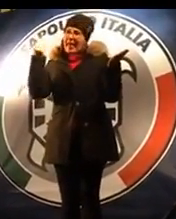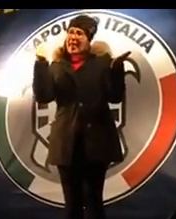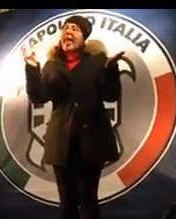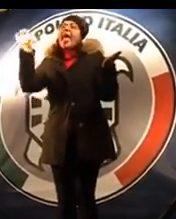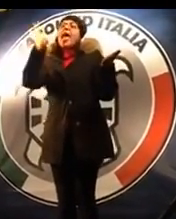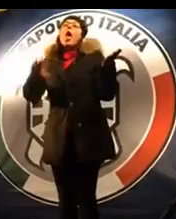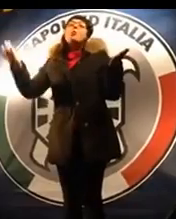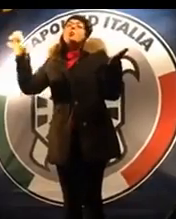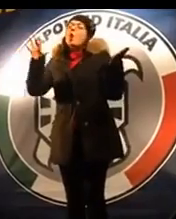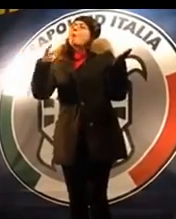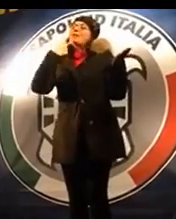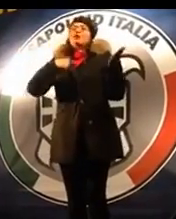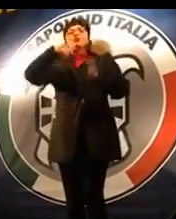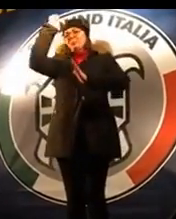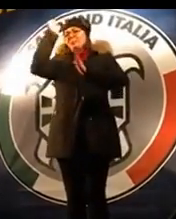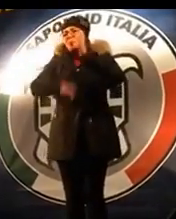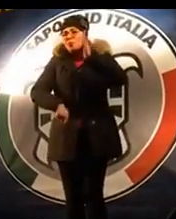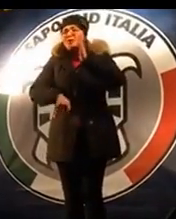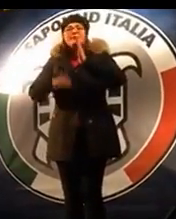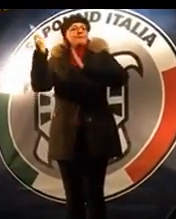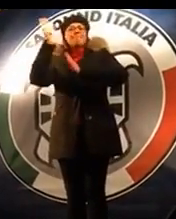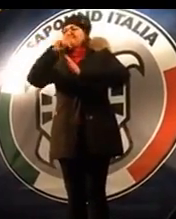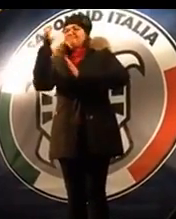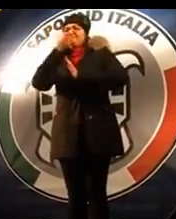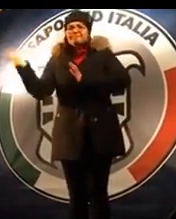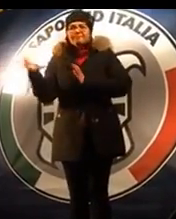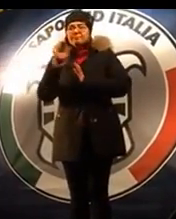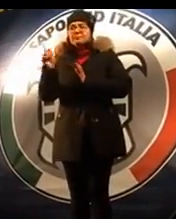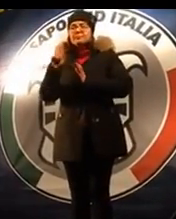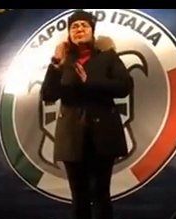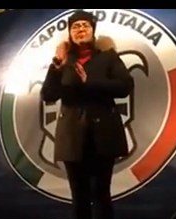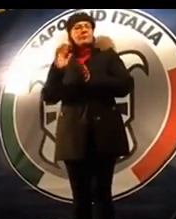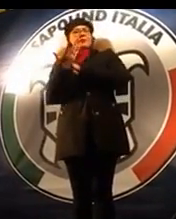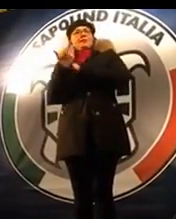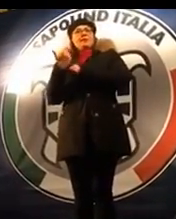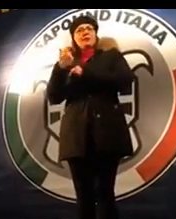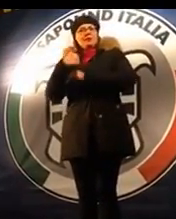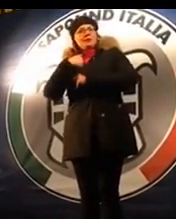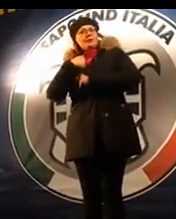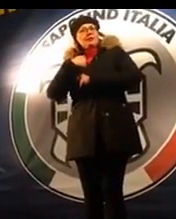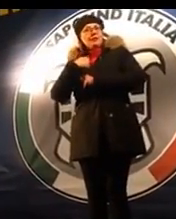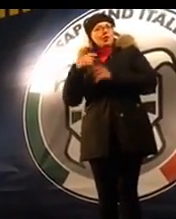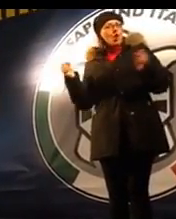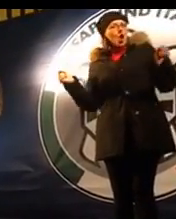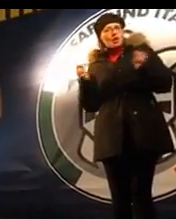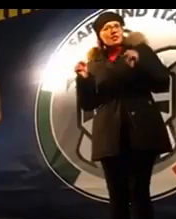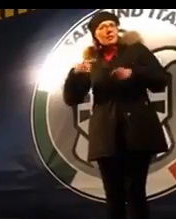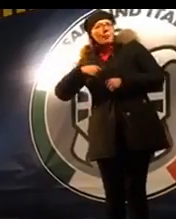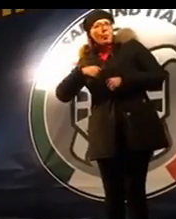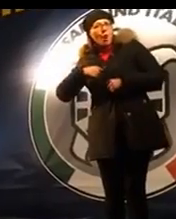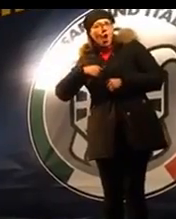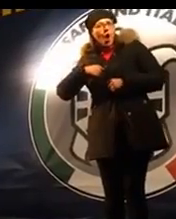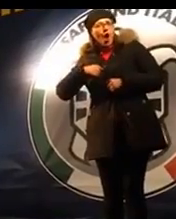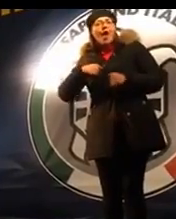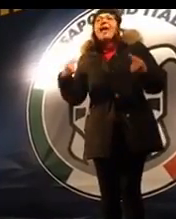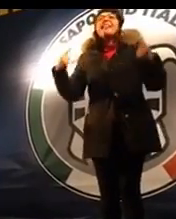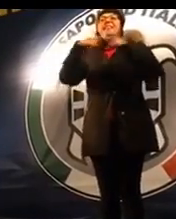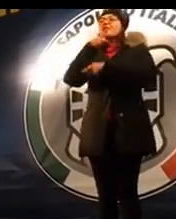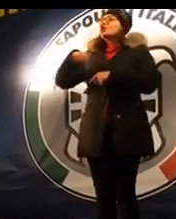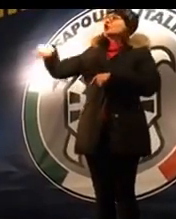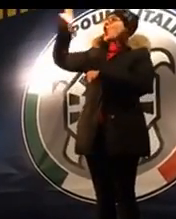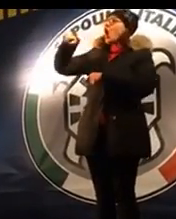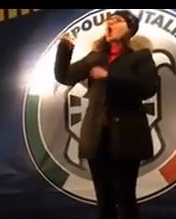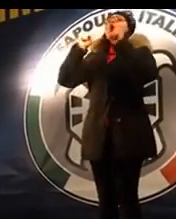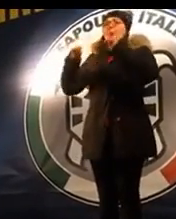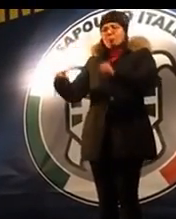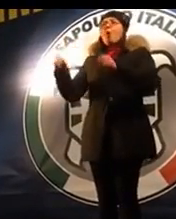procedura di infrazione, ci fa la multa, perché sembra che certe cose in Unione Europea noi italiani baffineri e mandolino non le possiamo fare, mentre i loro signori possono